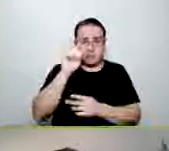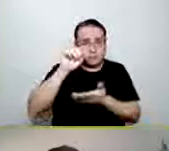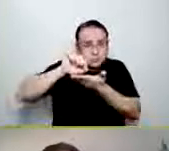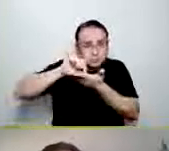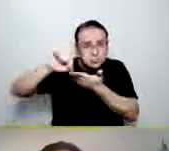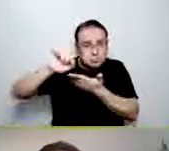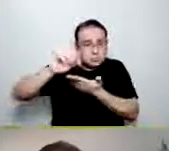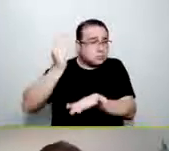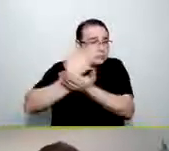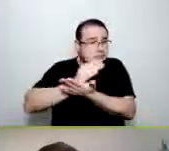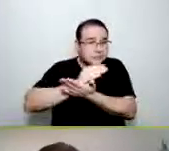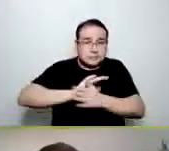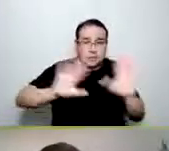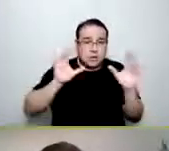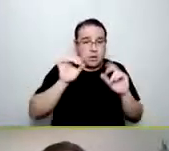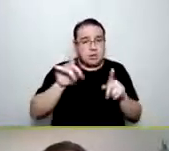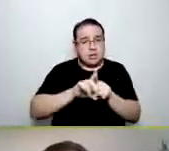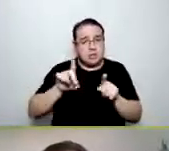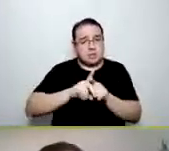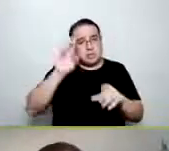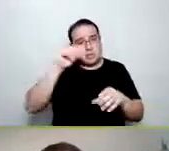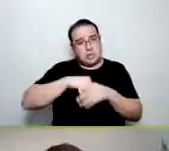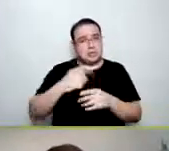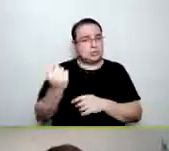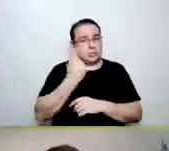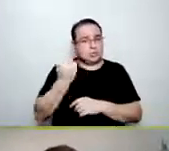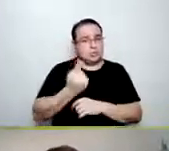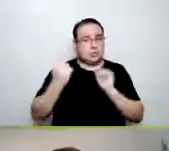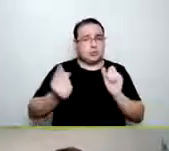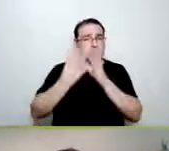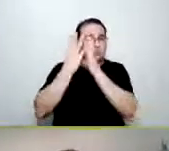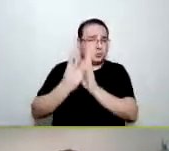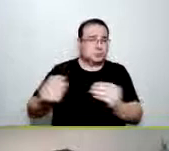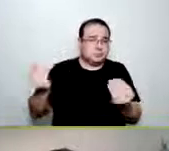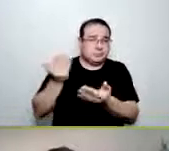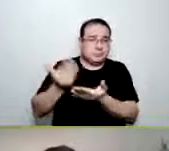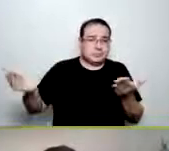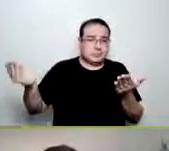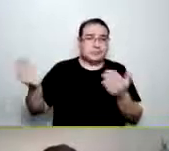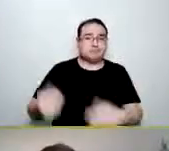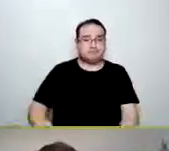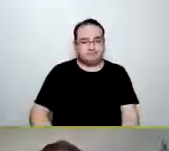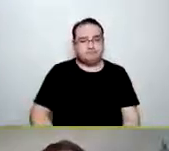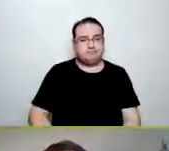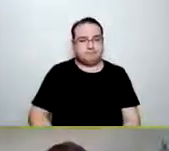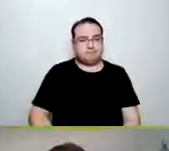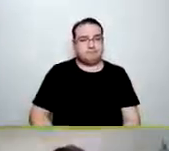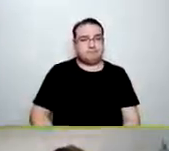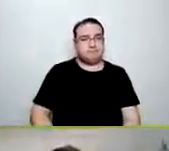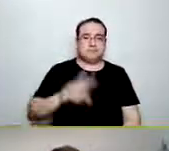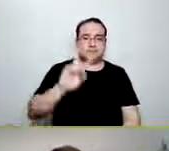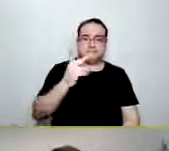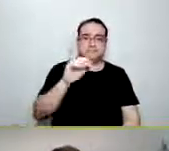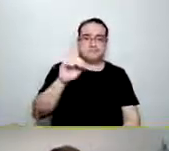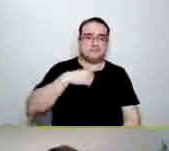arranhão, né? E mesmo ele se descompondo sozinho e as informações nele vão embora. Disco rígido, da mesma